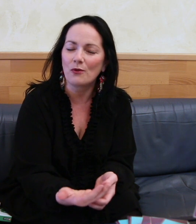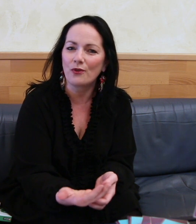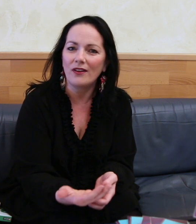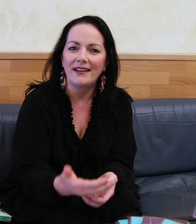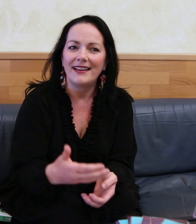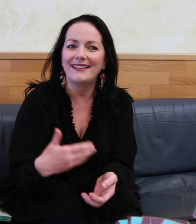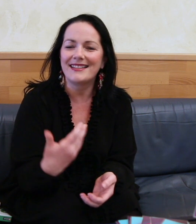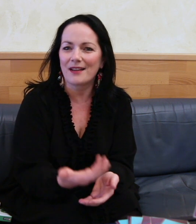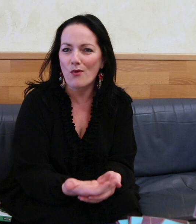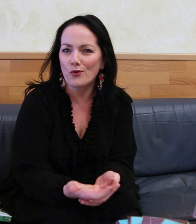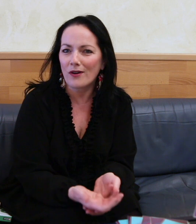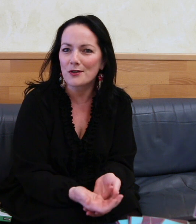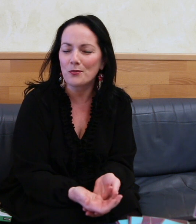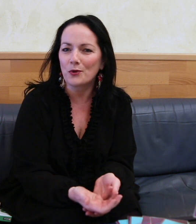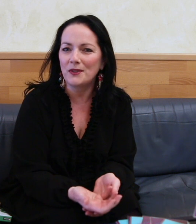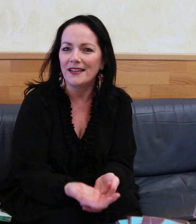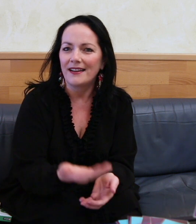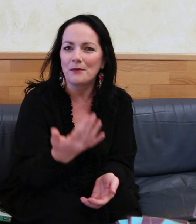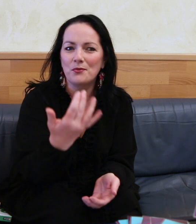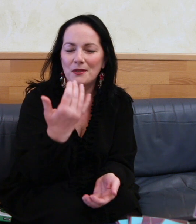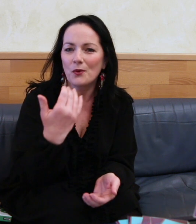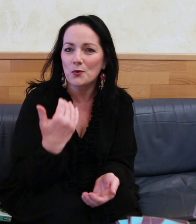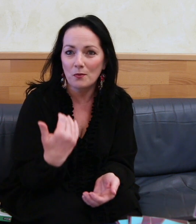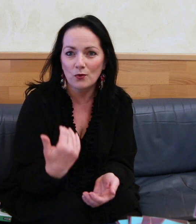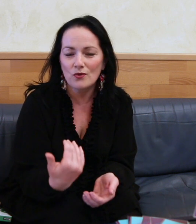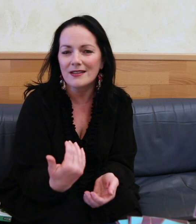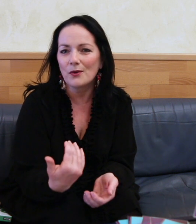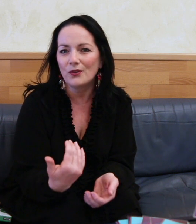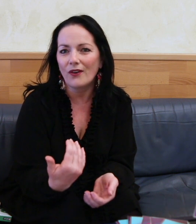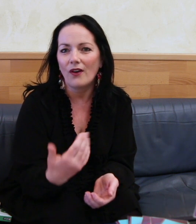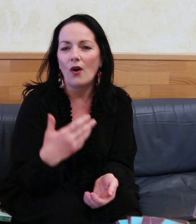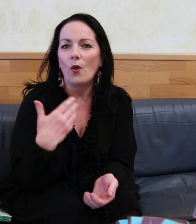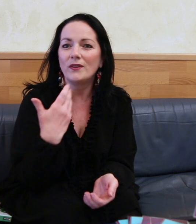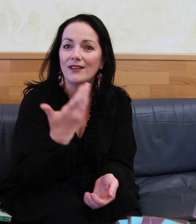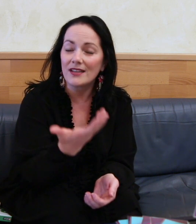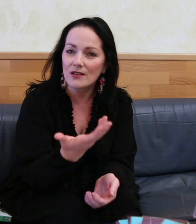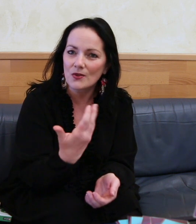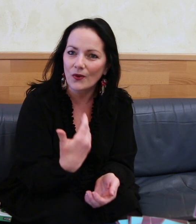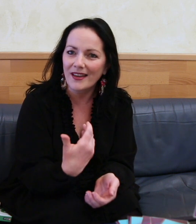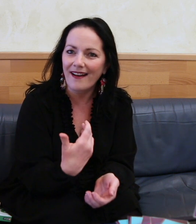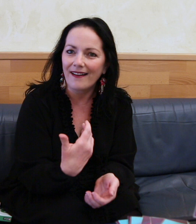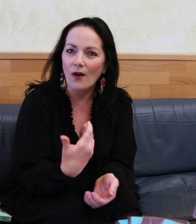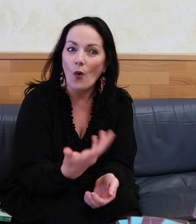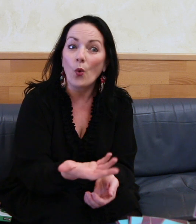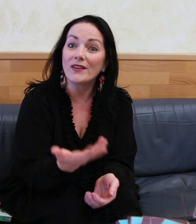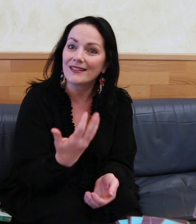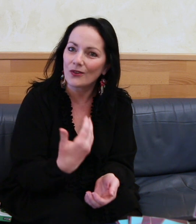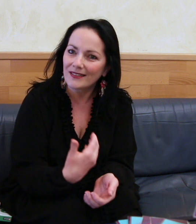l'enfant est extrêmement encourageant pour lui, hein, puisqu'on se met toujours à sa hauteur. on est dans l'échange de regards, on attend